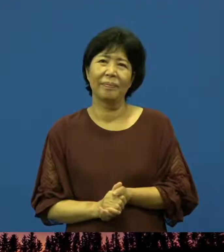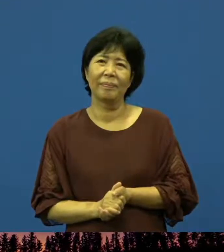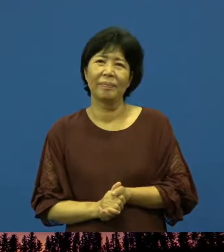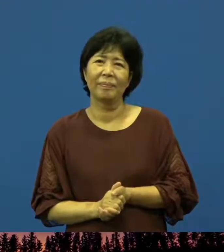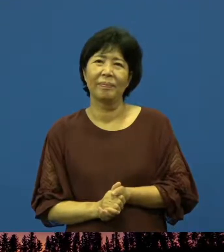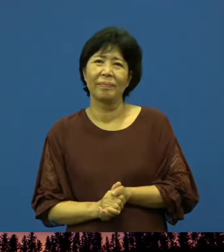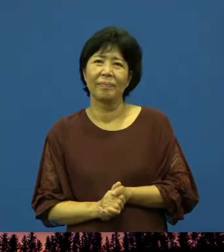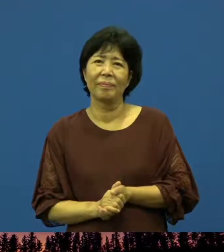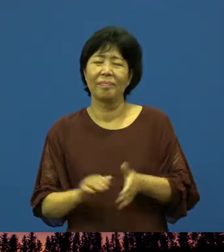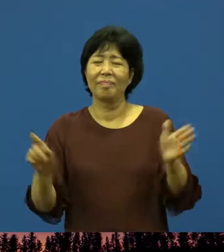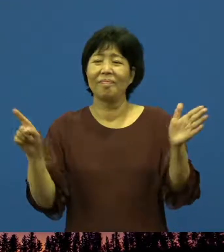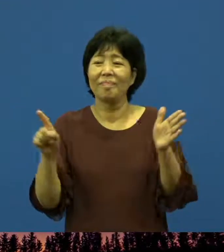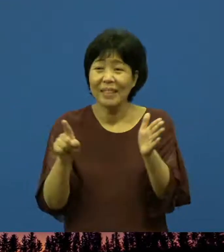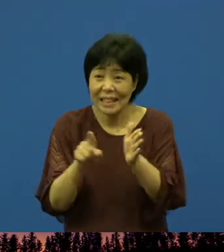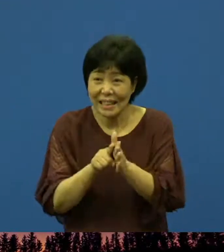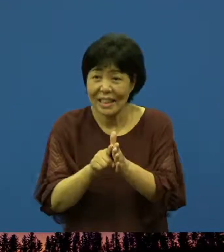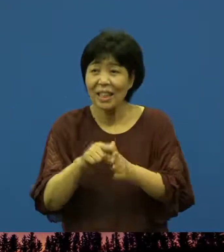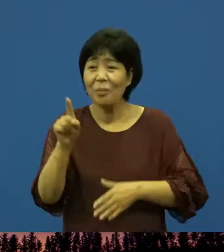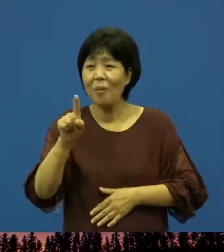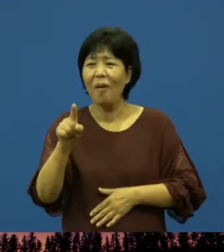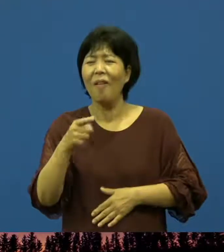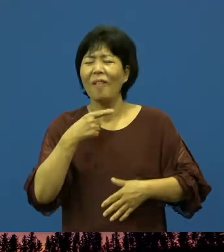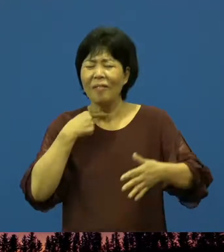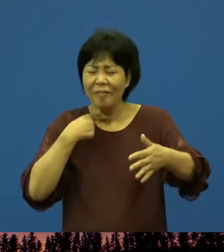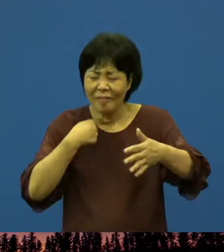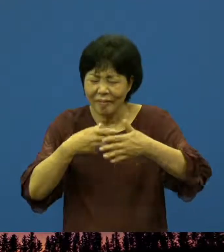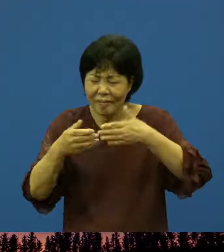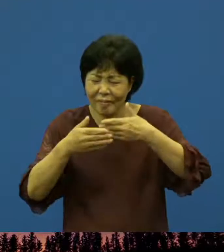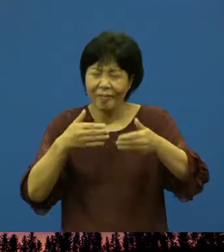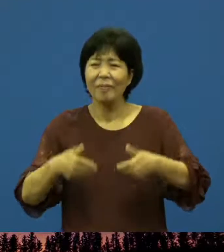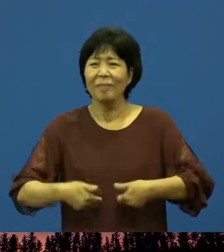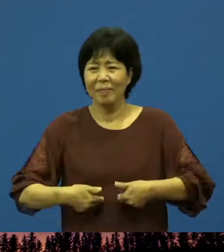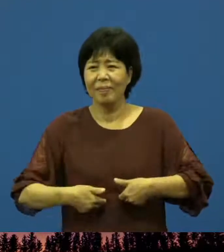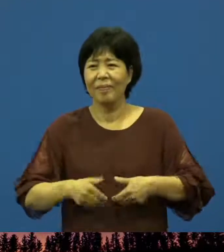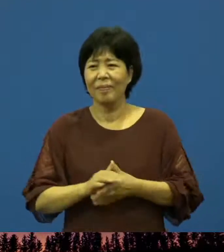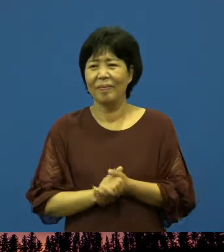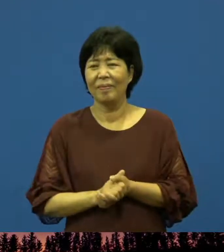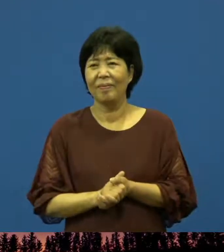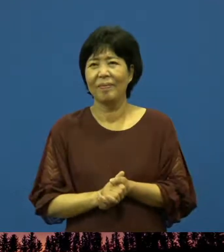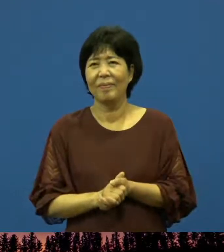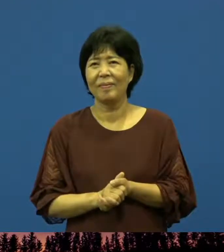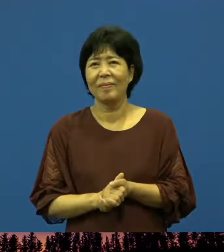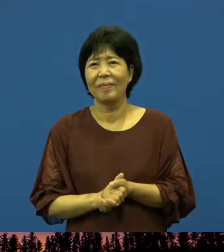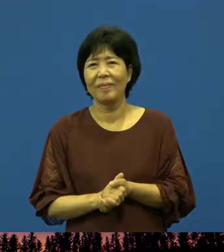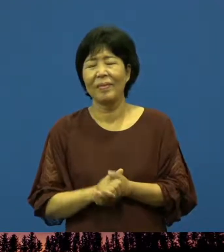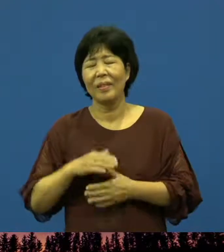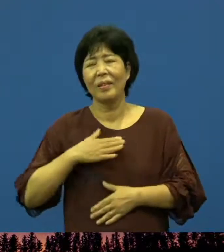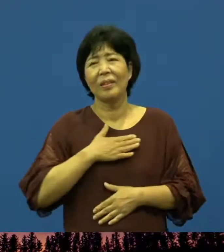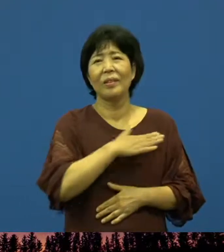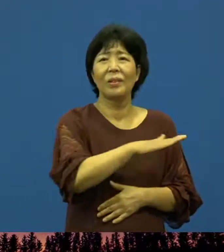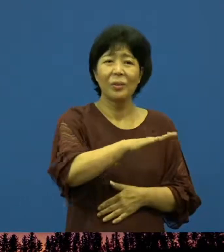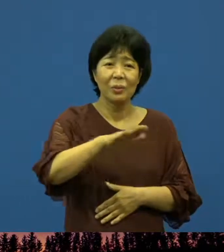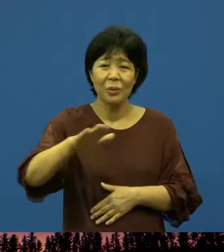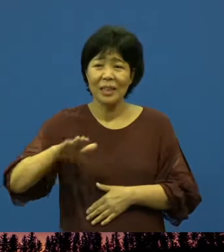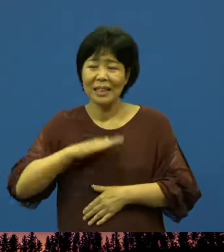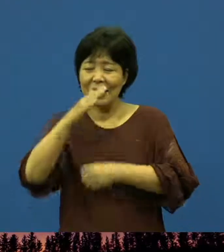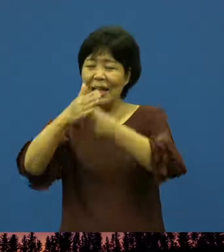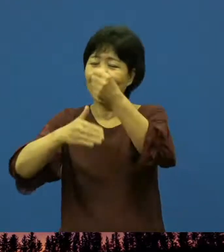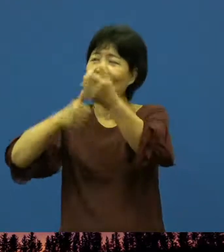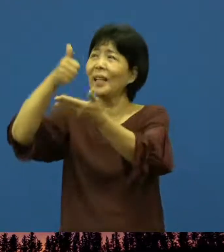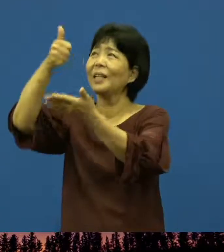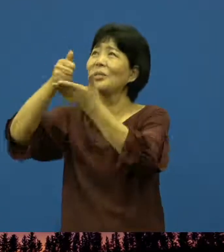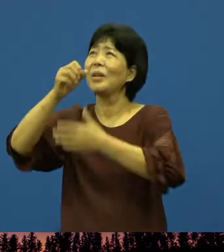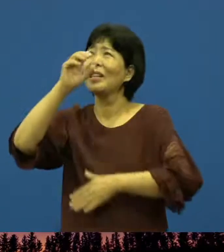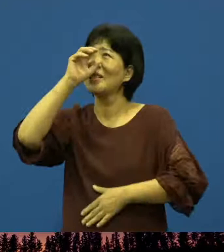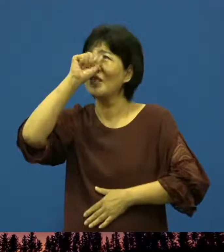여러분, 신앙은 맛을 봐야 돼요. 이 맛을 볼 때 우리는 그 하나님의 선하심을